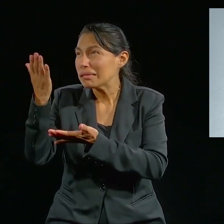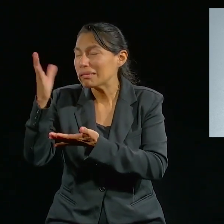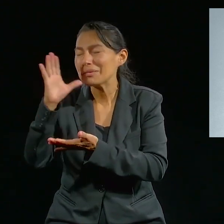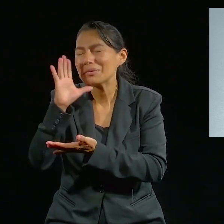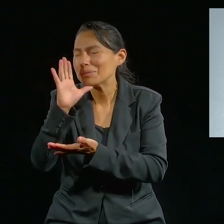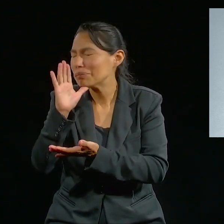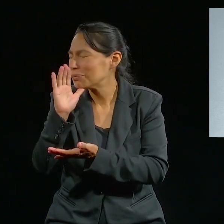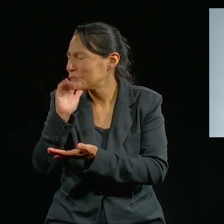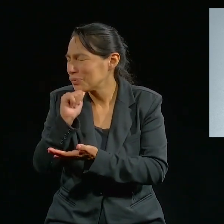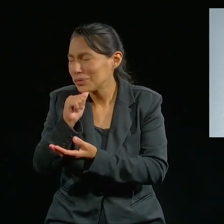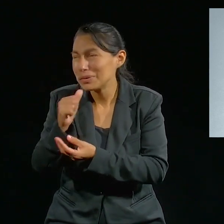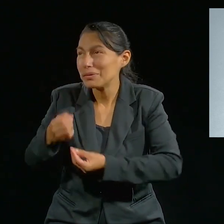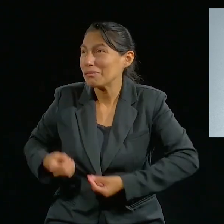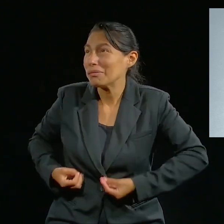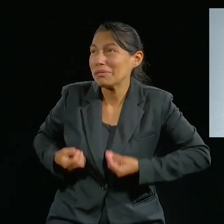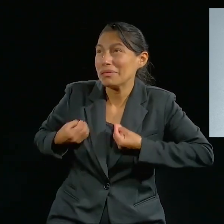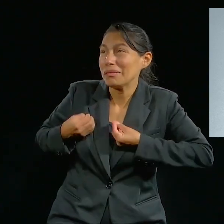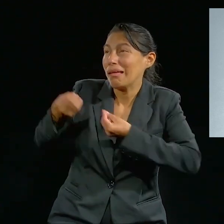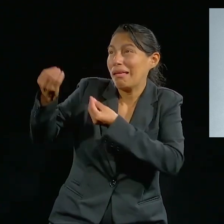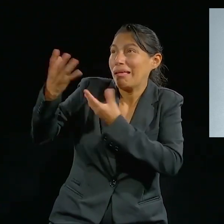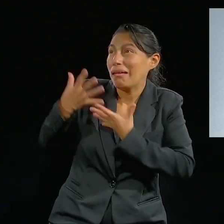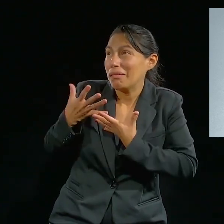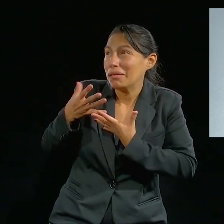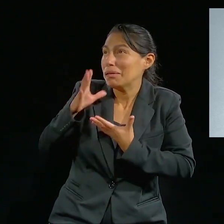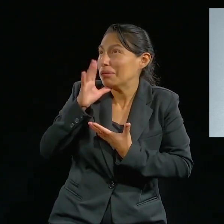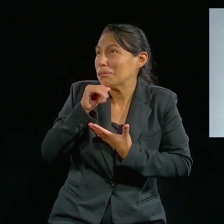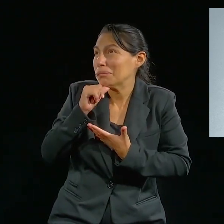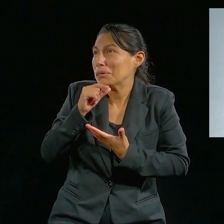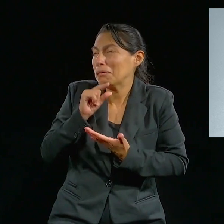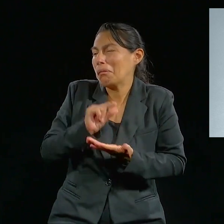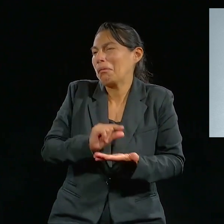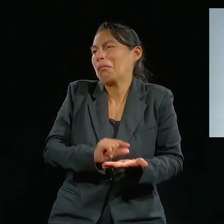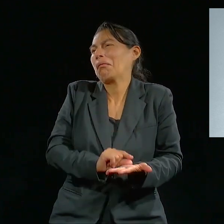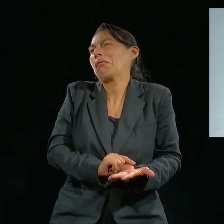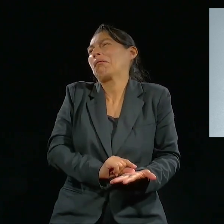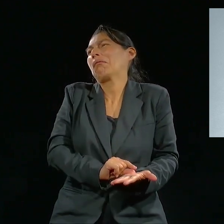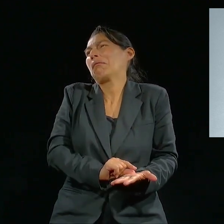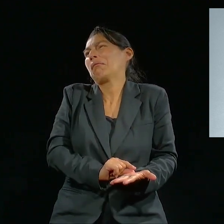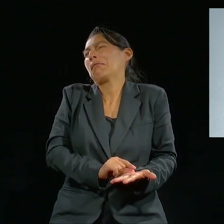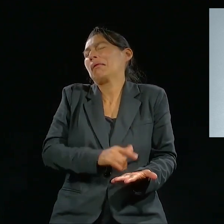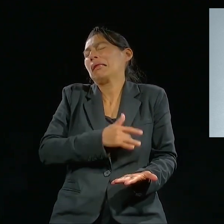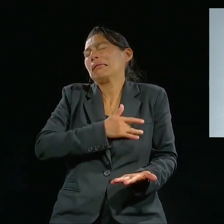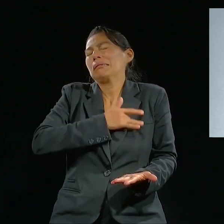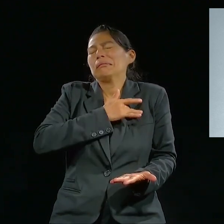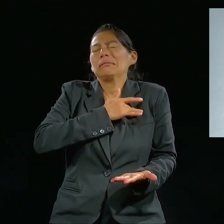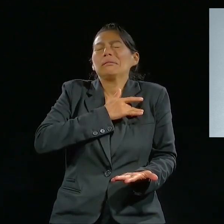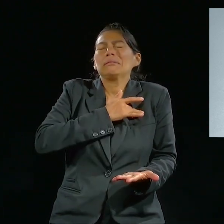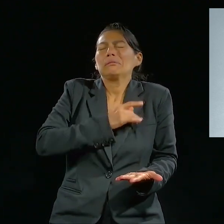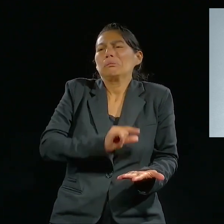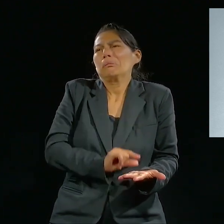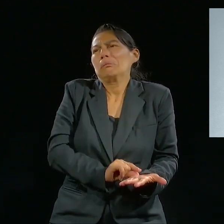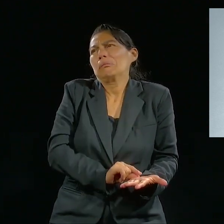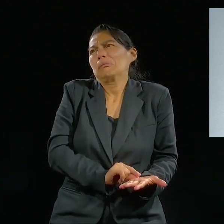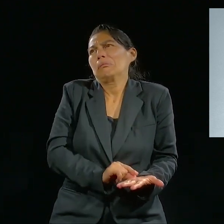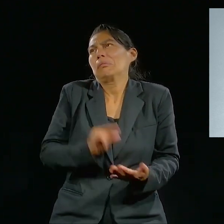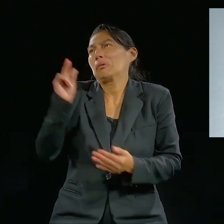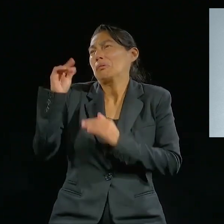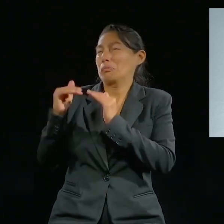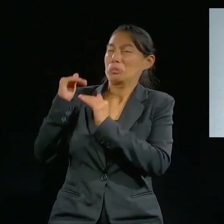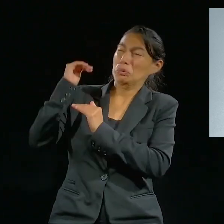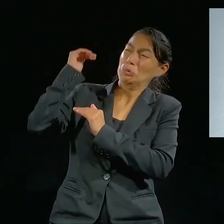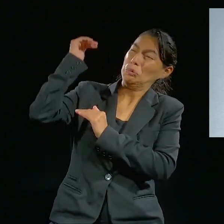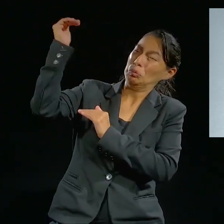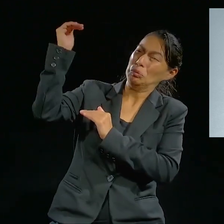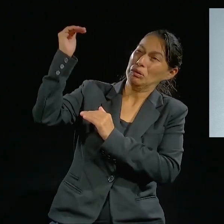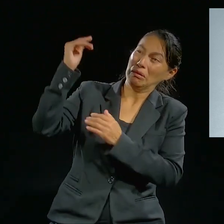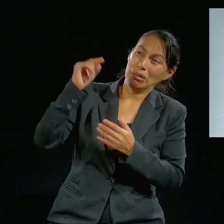del mundo pedirle vida porque me sentí tan pequeña un ser tan pequeño y dije señor